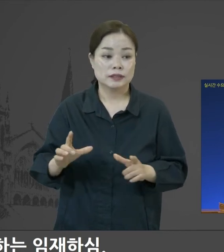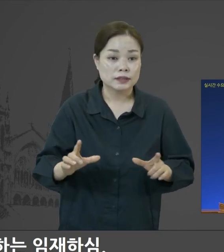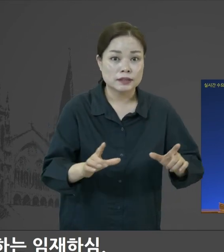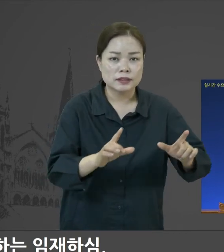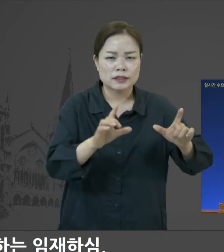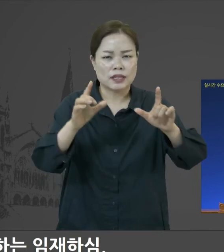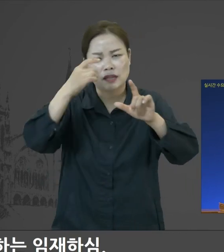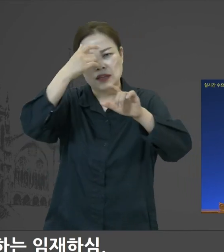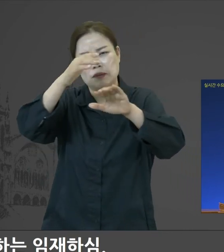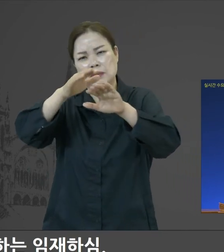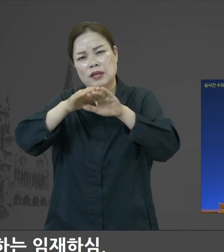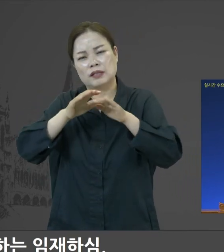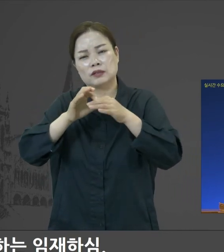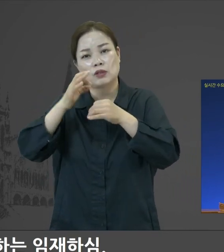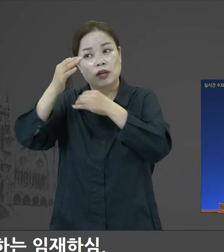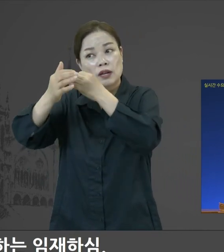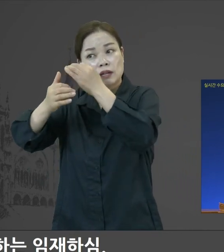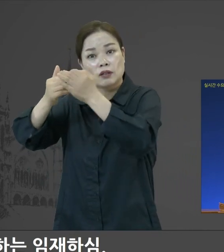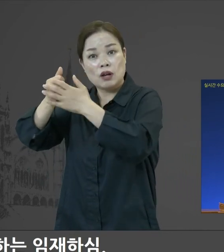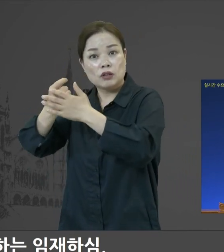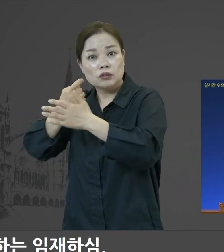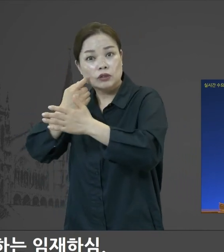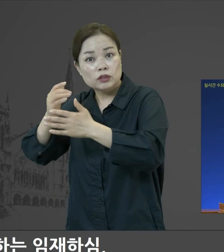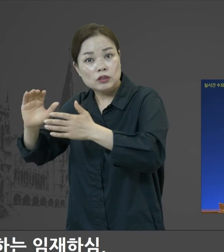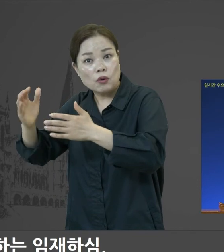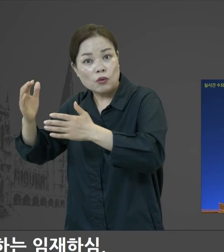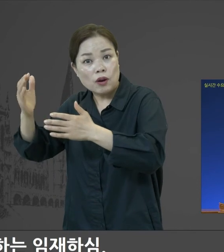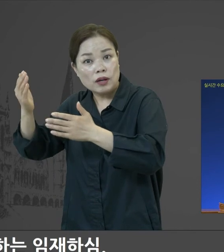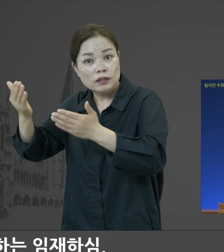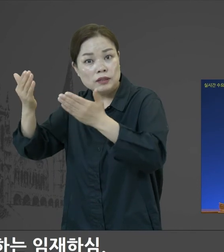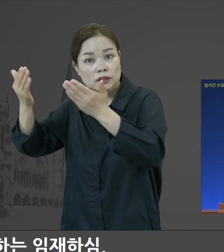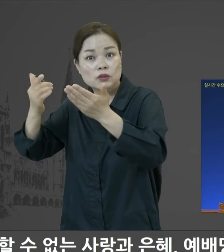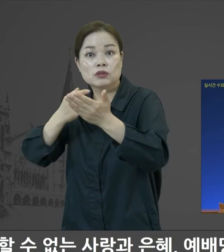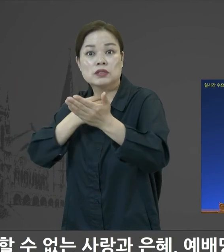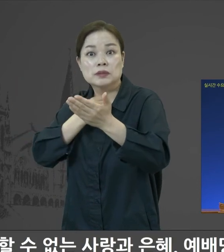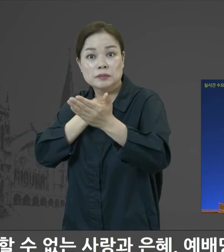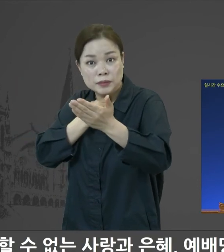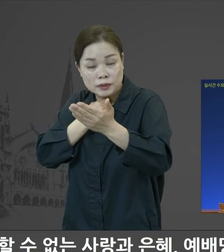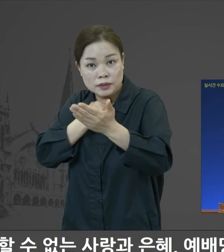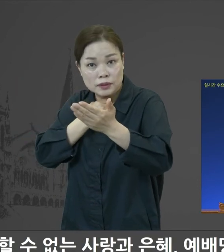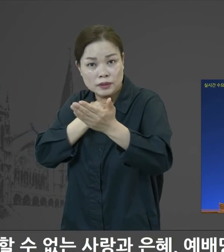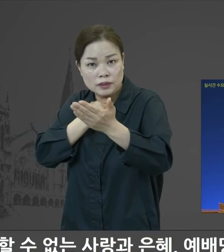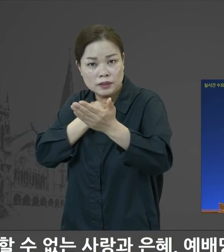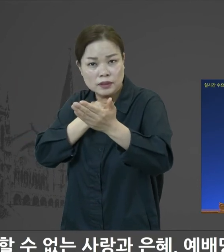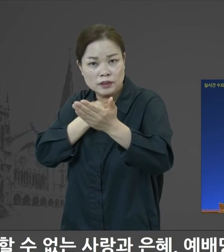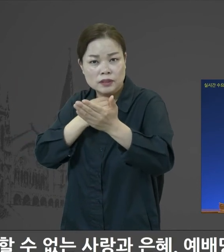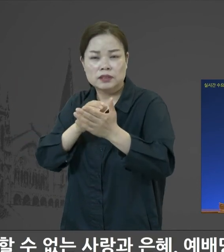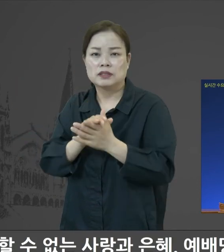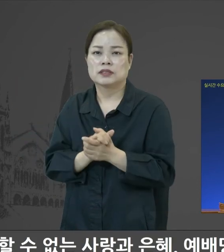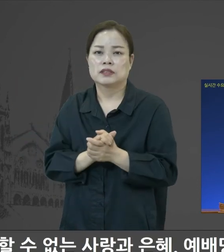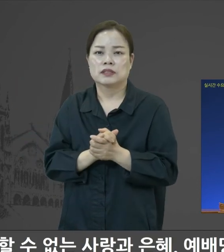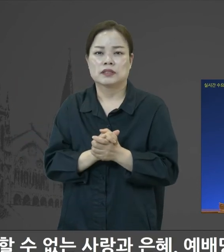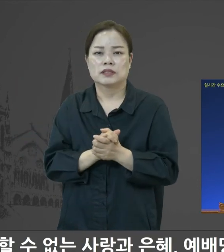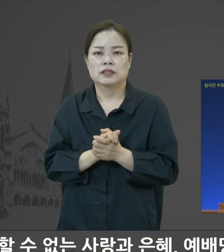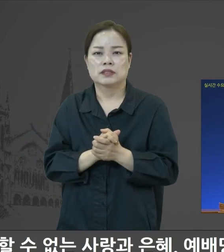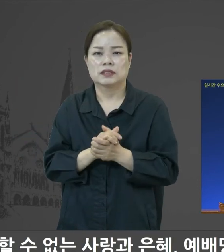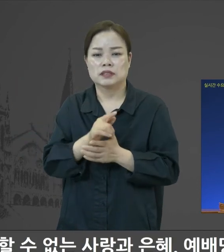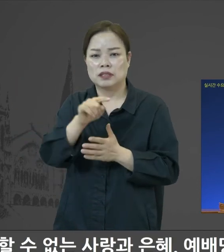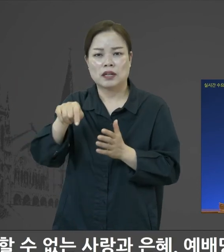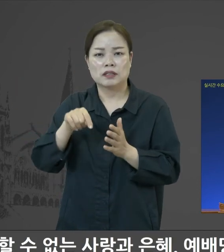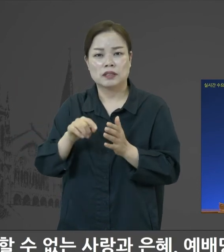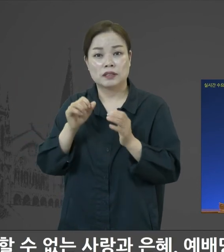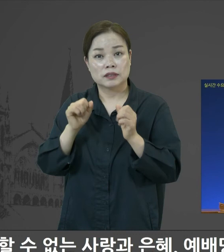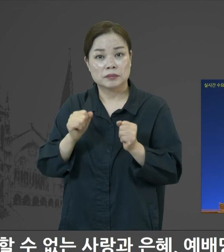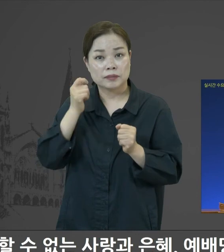삶으로서의 예배를 통해 하나님께 영광 올려드리고 싶은 이 열망에 여러분 사로잡혀 계십니까?